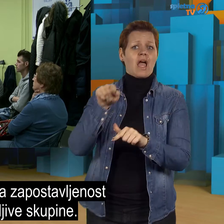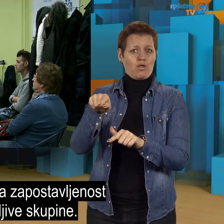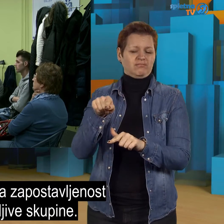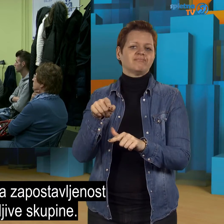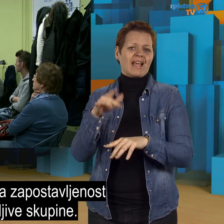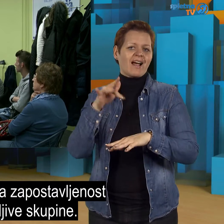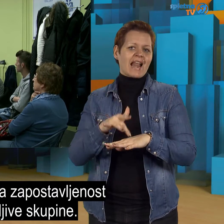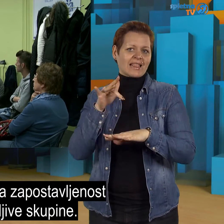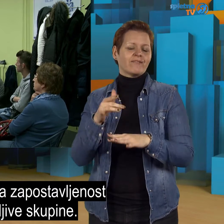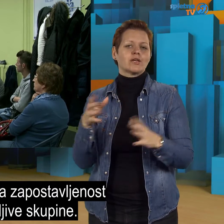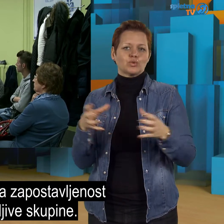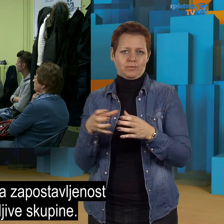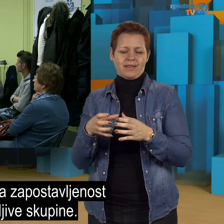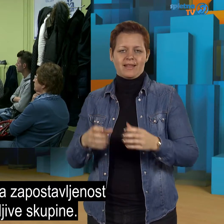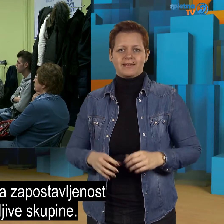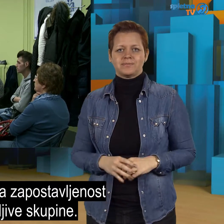skupine.